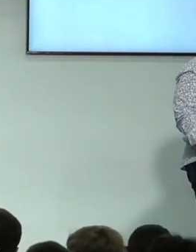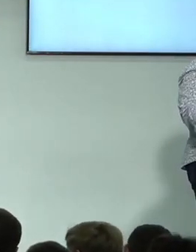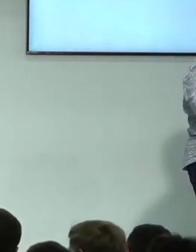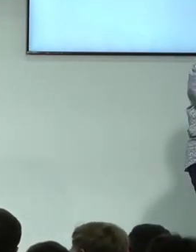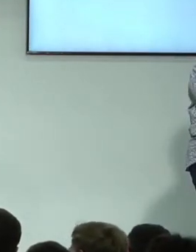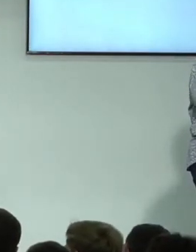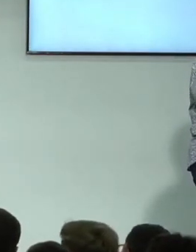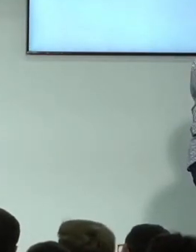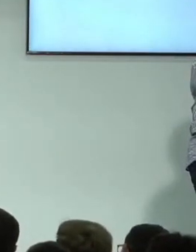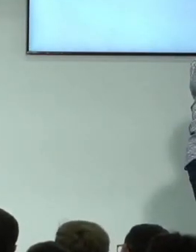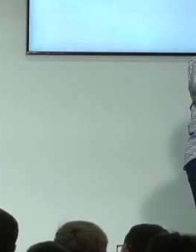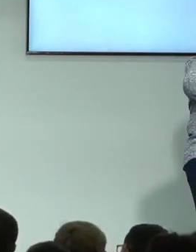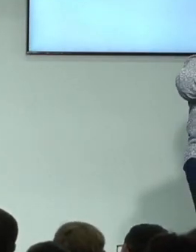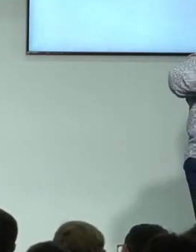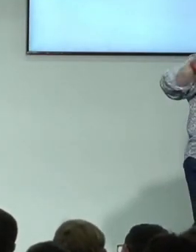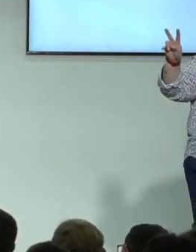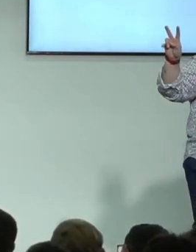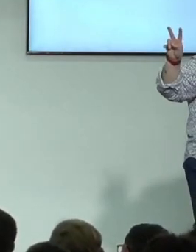week.